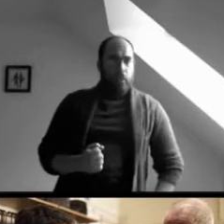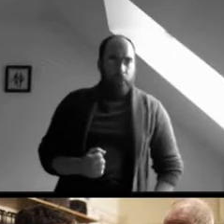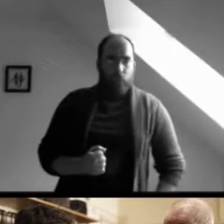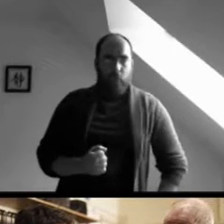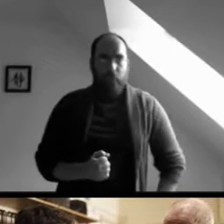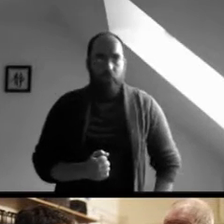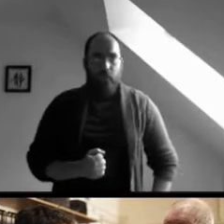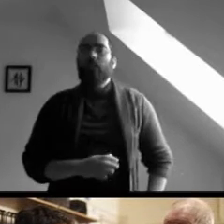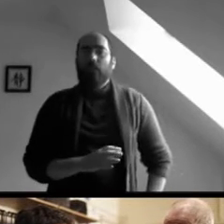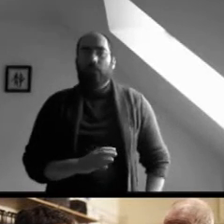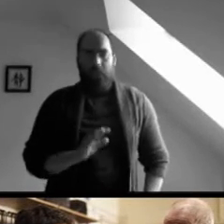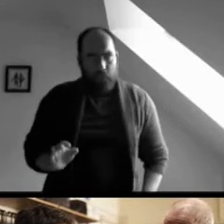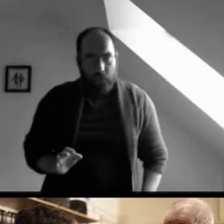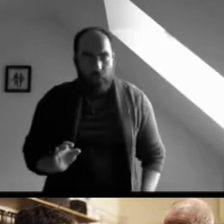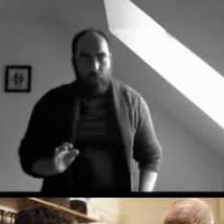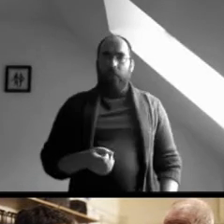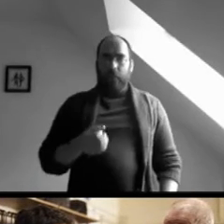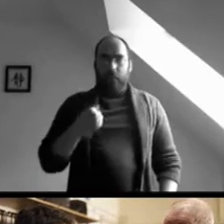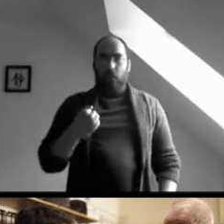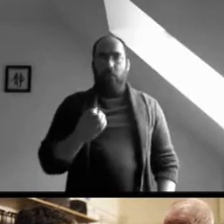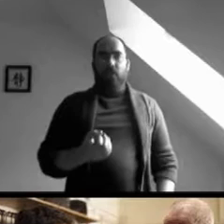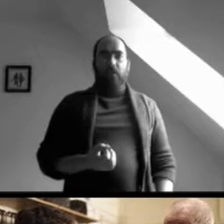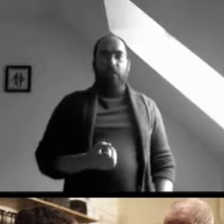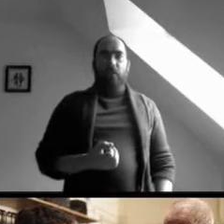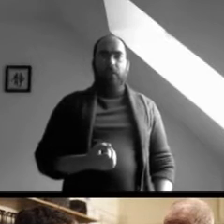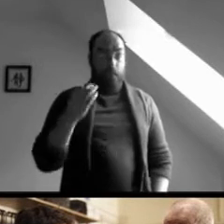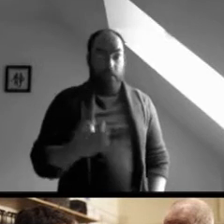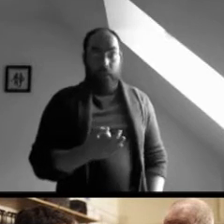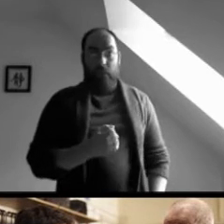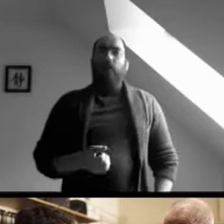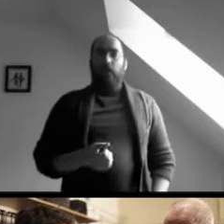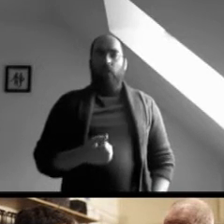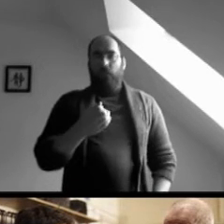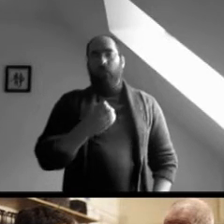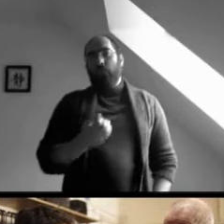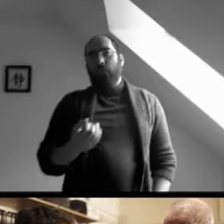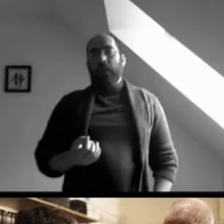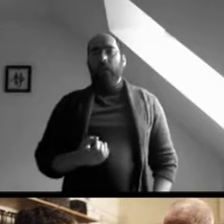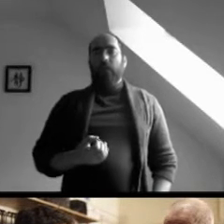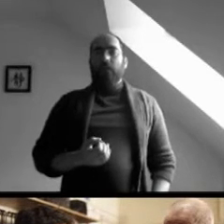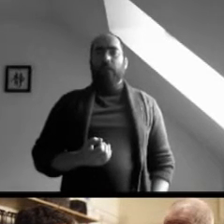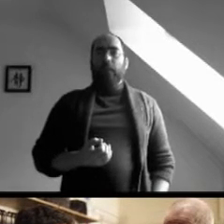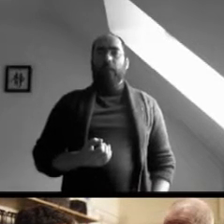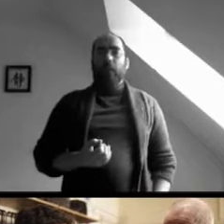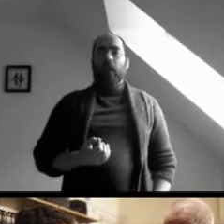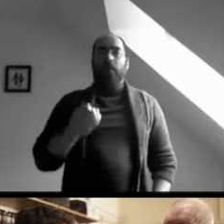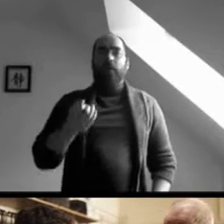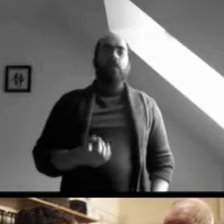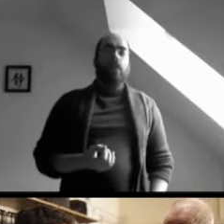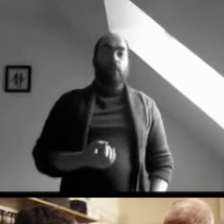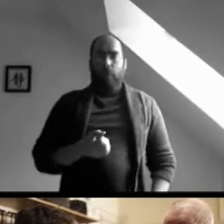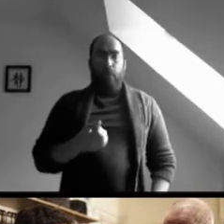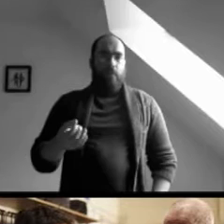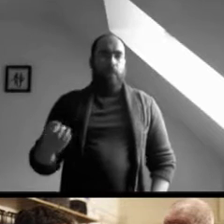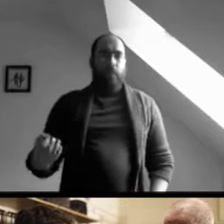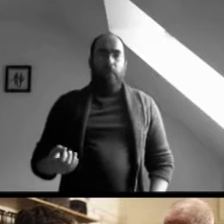très portée sur les personnages, ce qu'il sauve in extremis. Un très gros manque d'ambition plastique et narratif. Et grosse faute de goût final lorsqu'il est fait appel à l'artifice de la